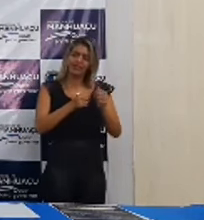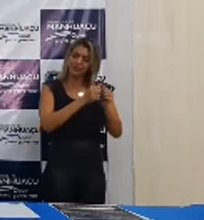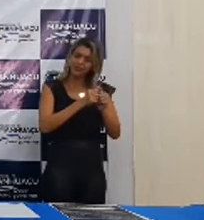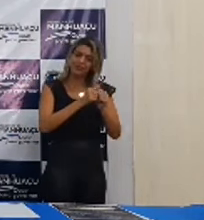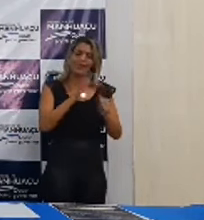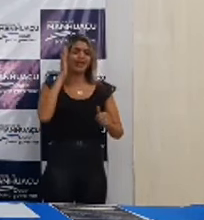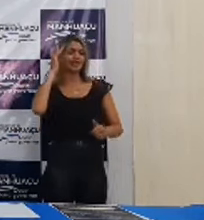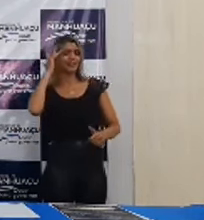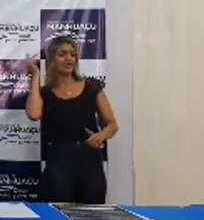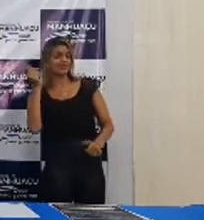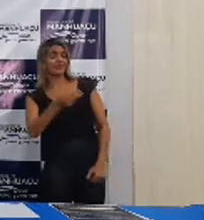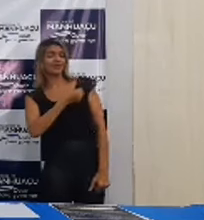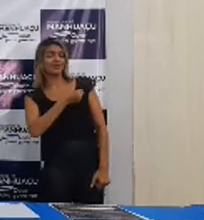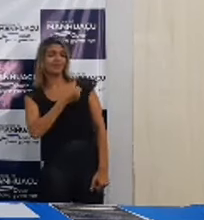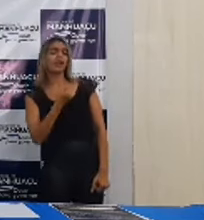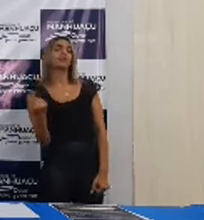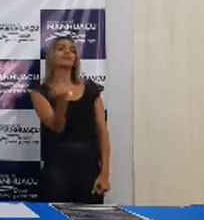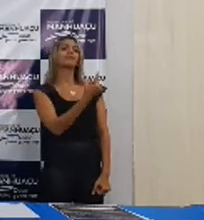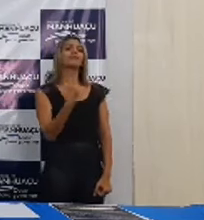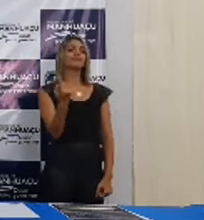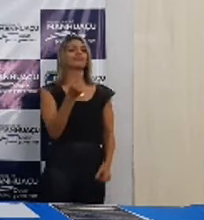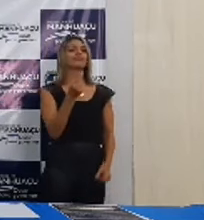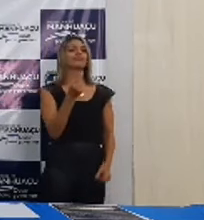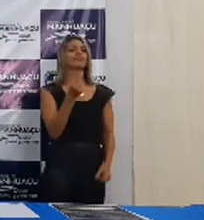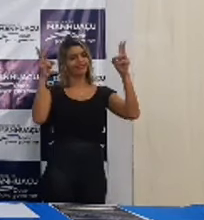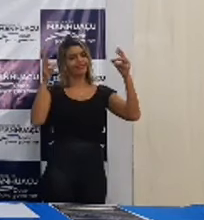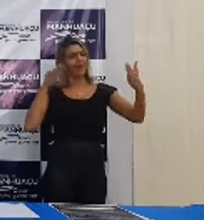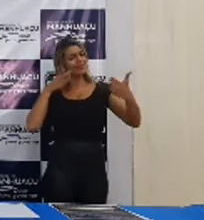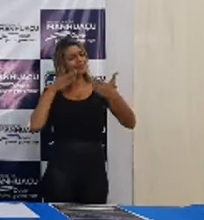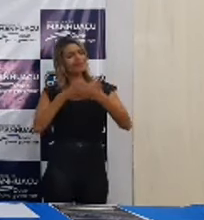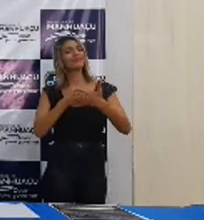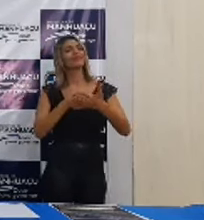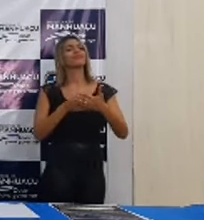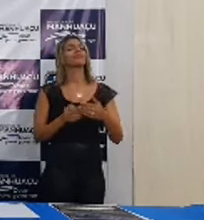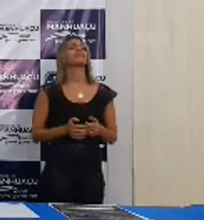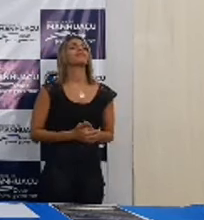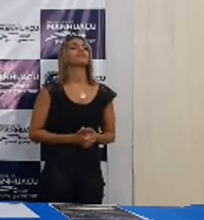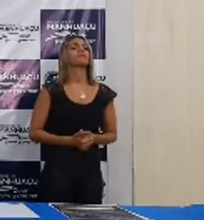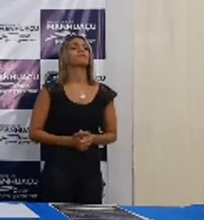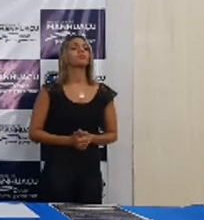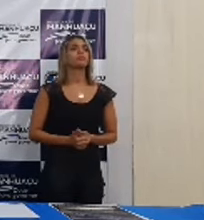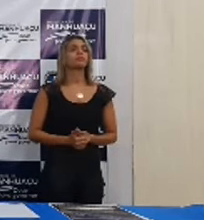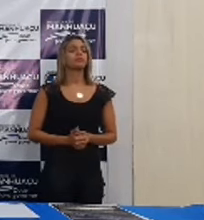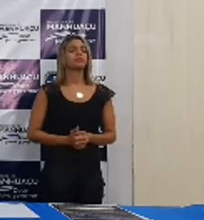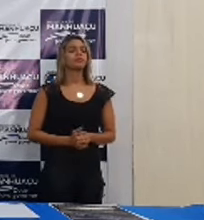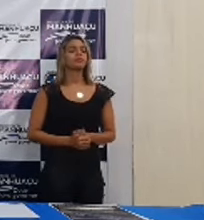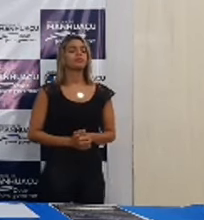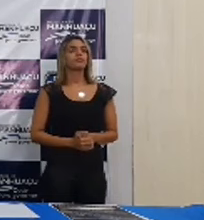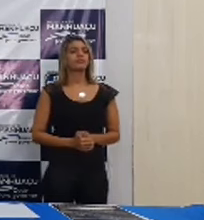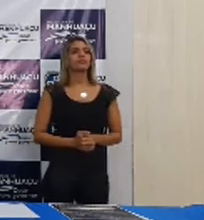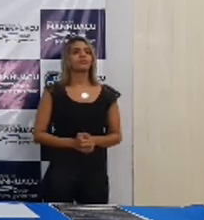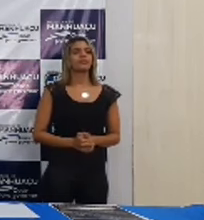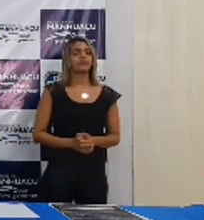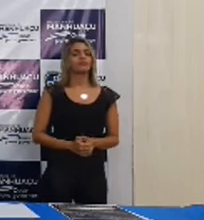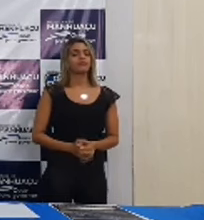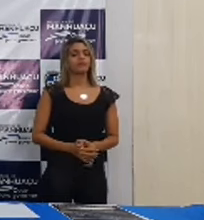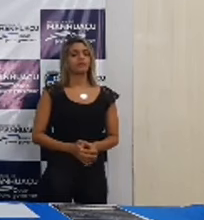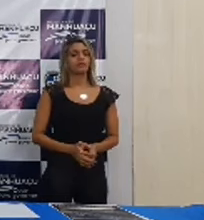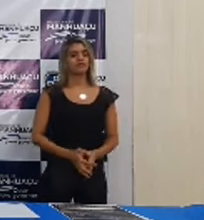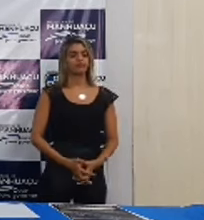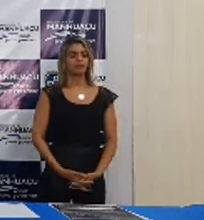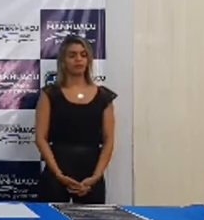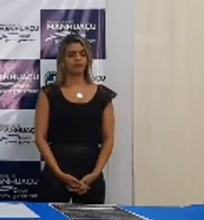existe, mas a gente pode tentar disseminar ele. A gente pode tentar fazer ele passar. Até o dia que você conhece uma